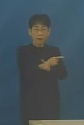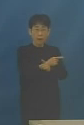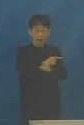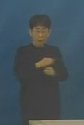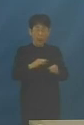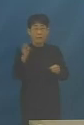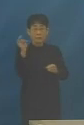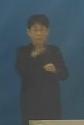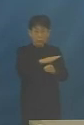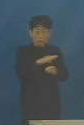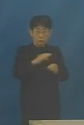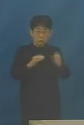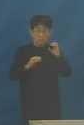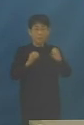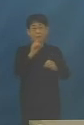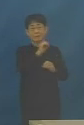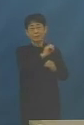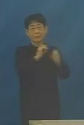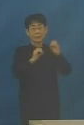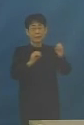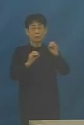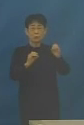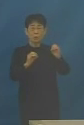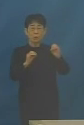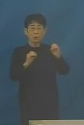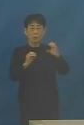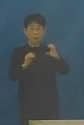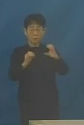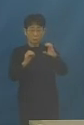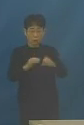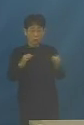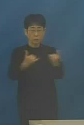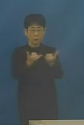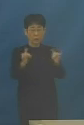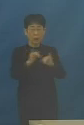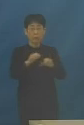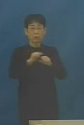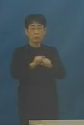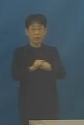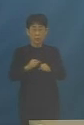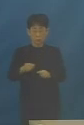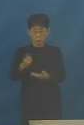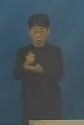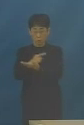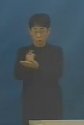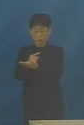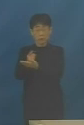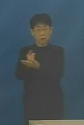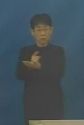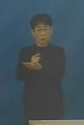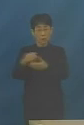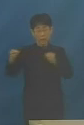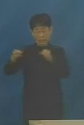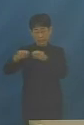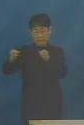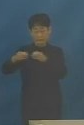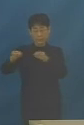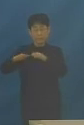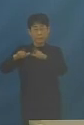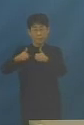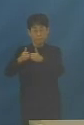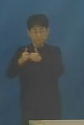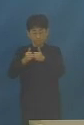ための本部をつくりましてa まあそれでええその方針を話し合っていき a これも